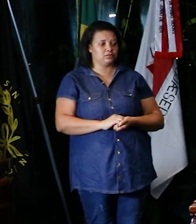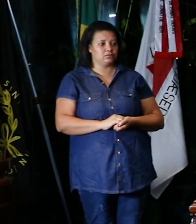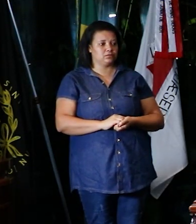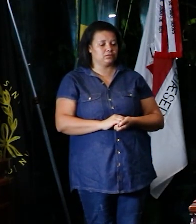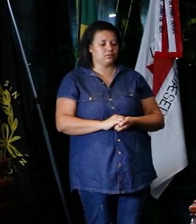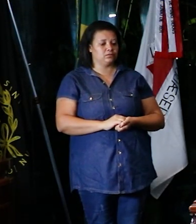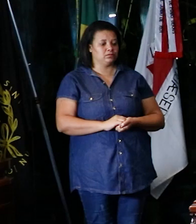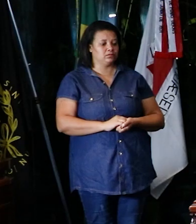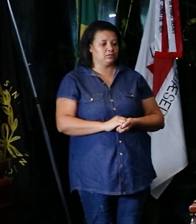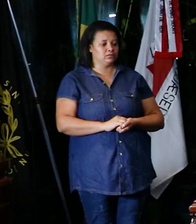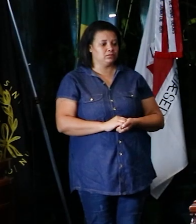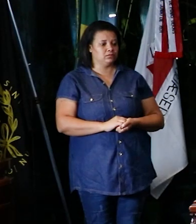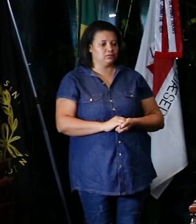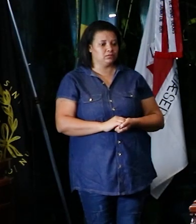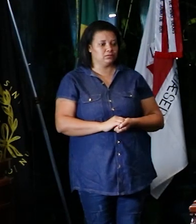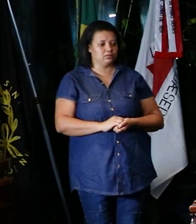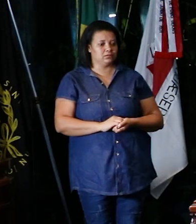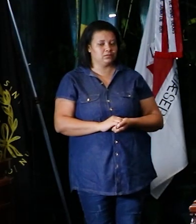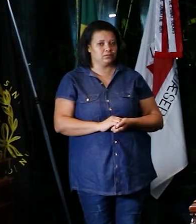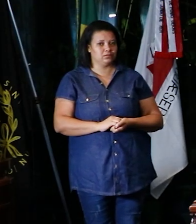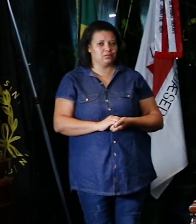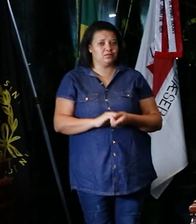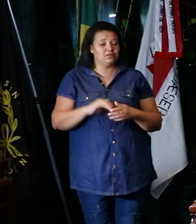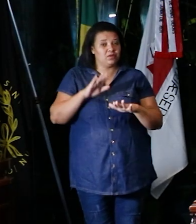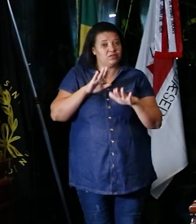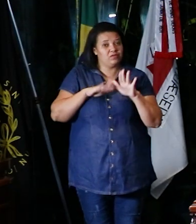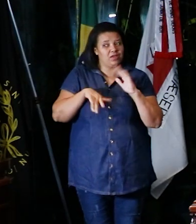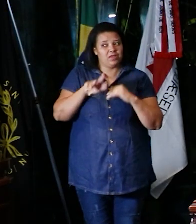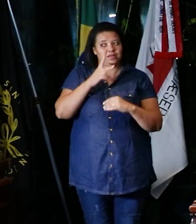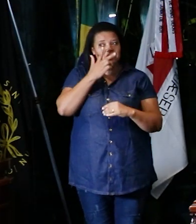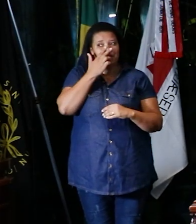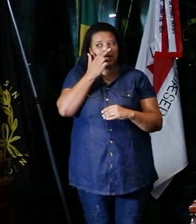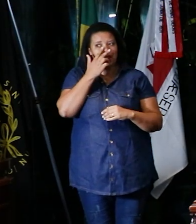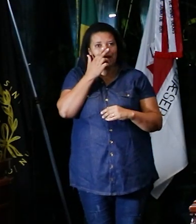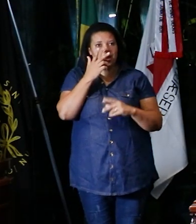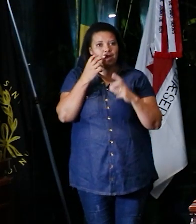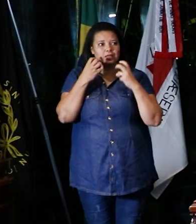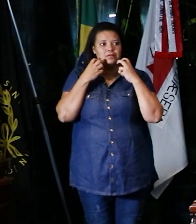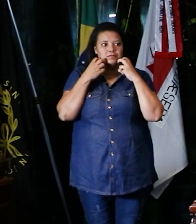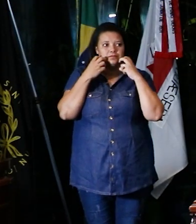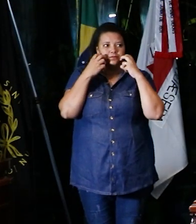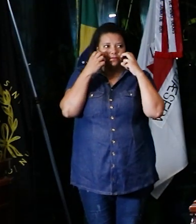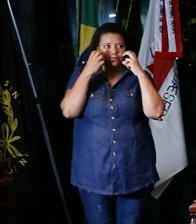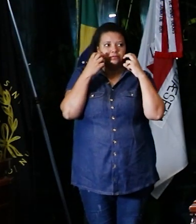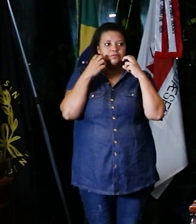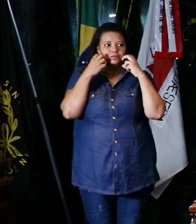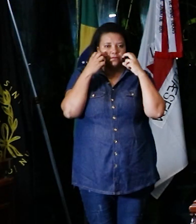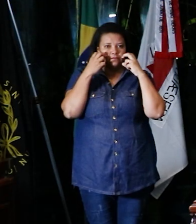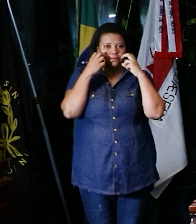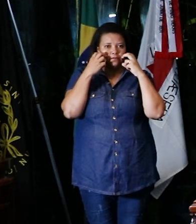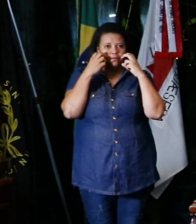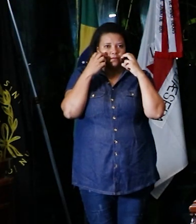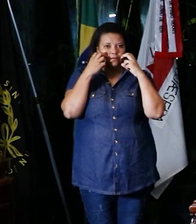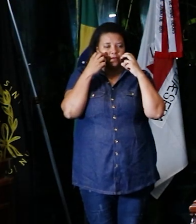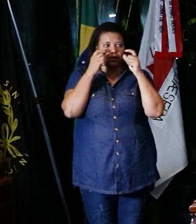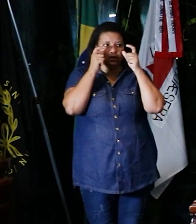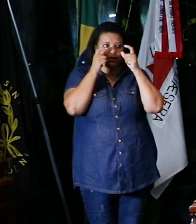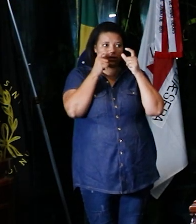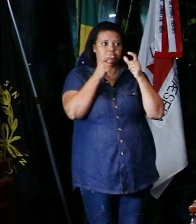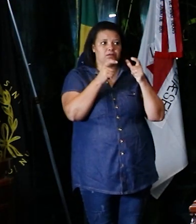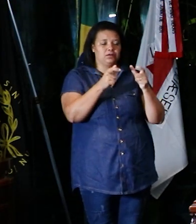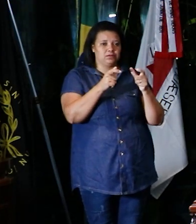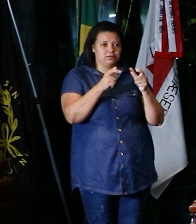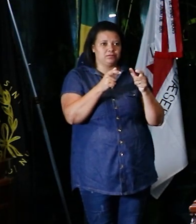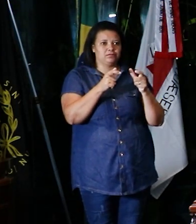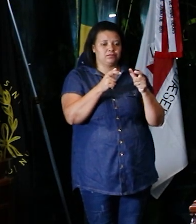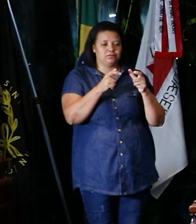Ele faz, às vezes, de tímido. Quando E é tão interessante